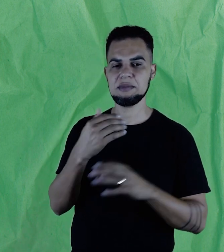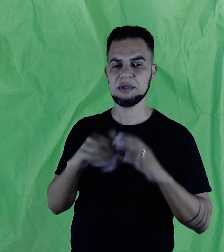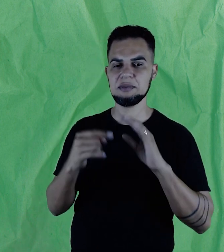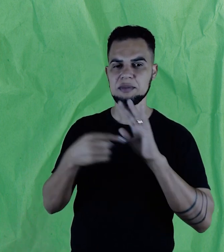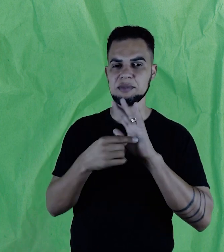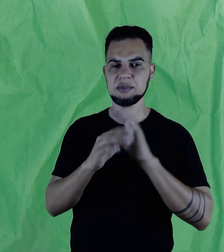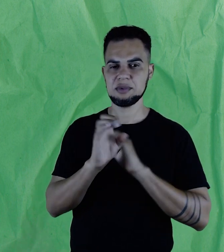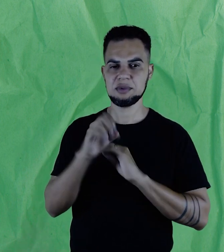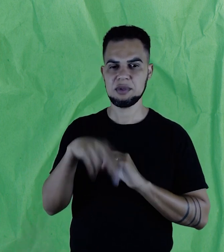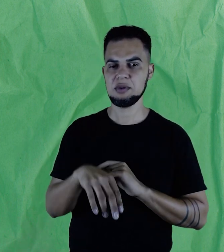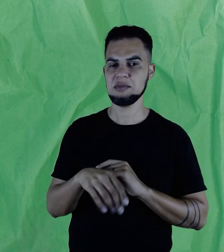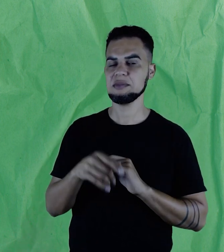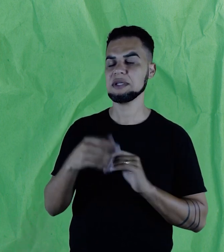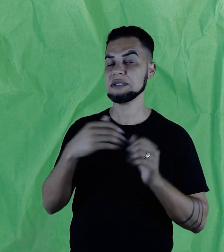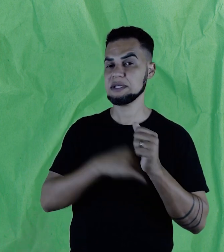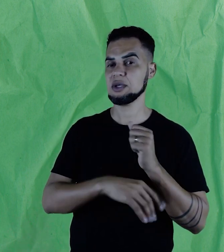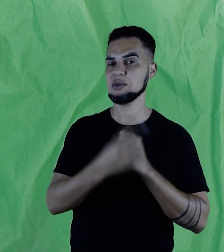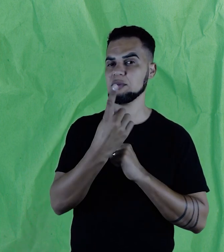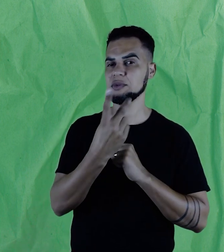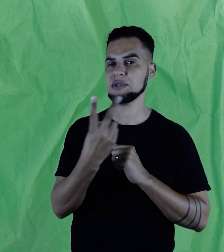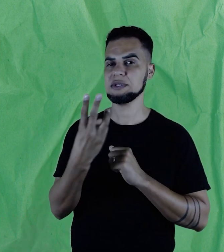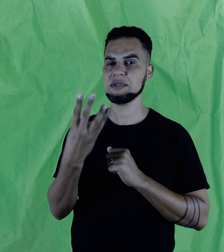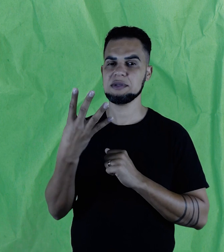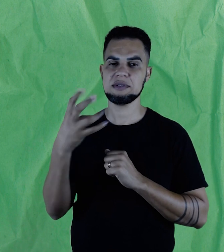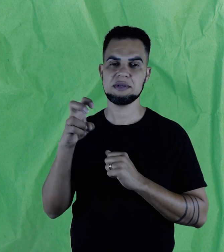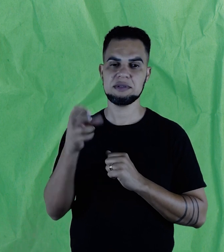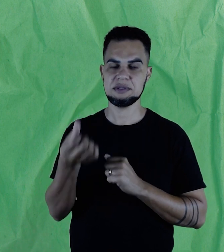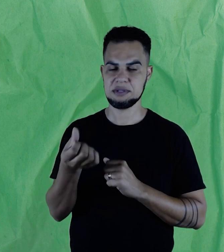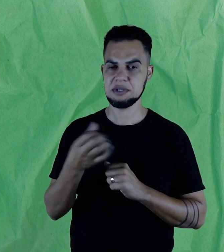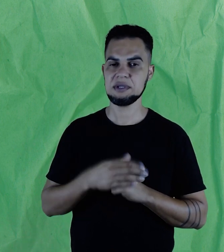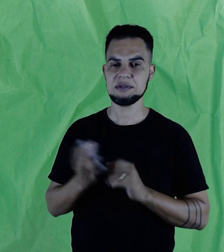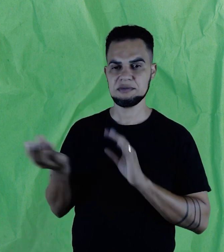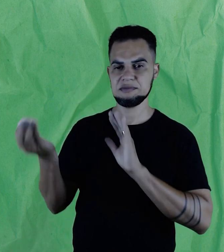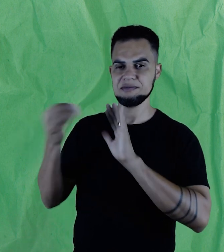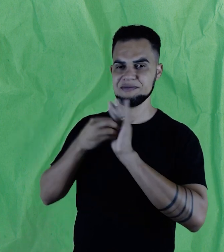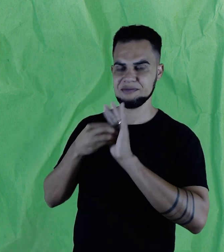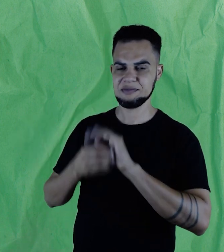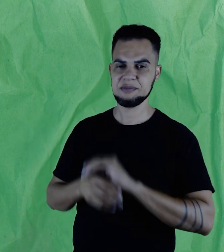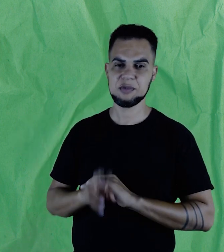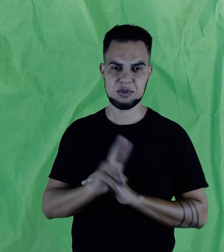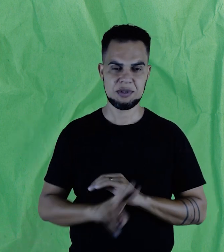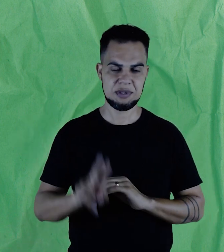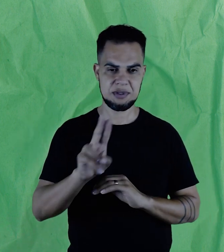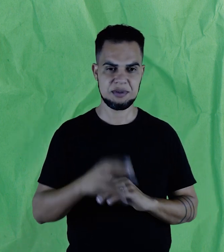vou colocar a nossa senha 123456 e adiciono um usuário.